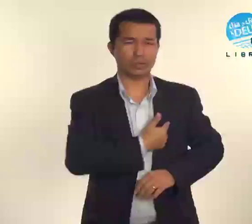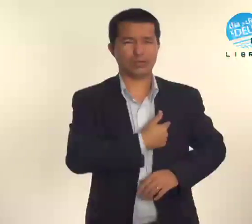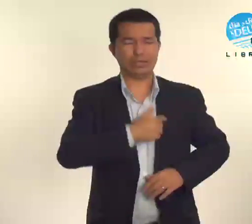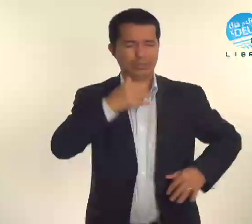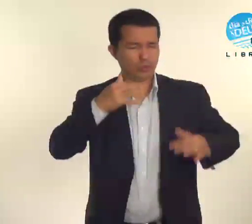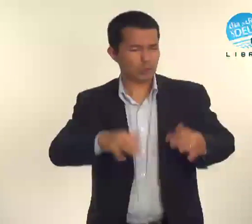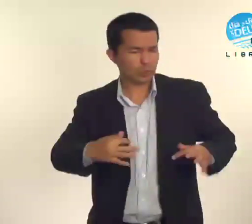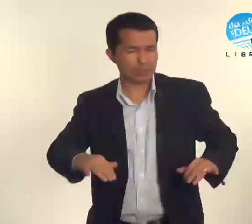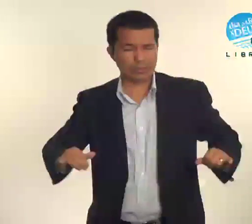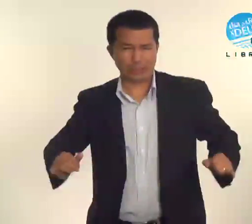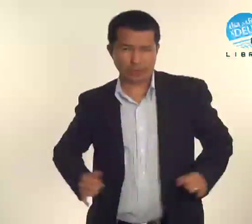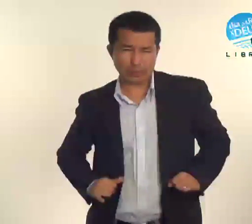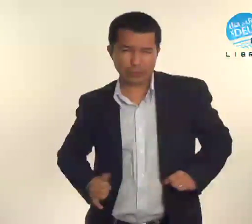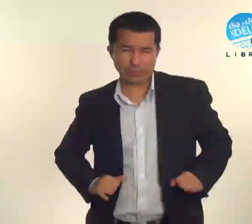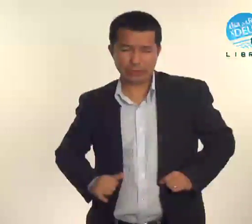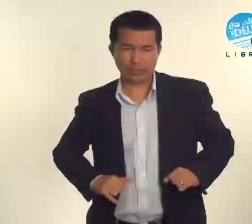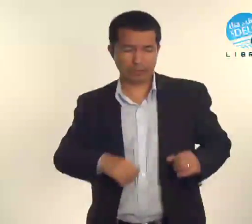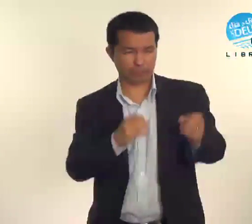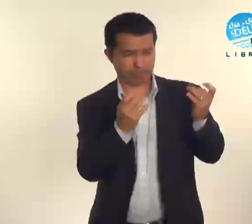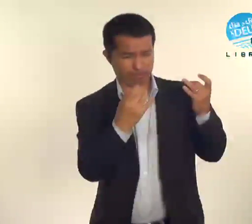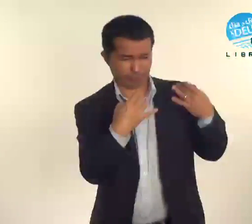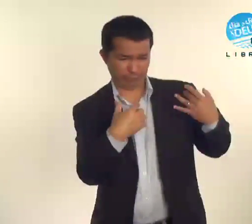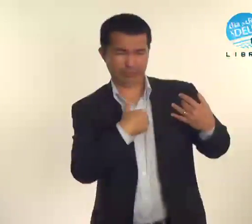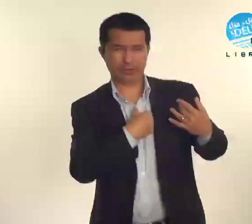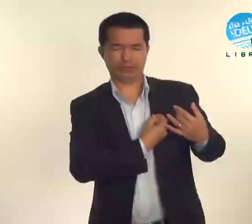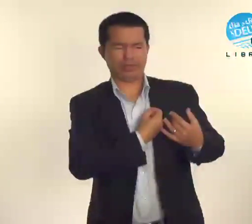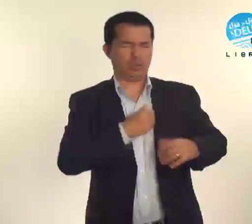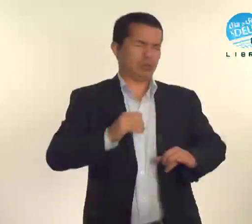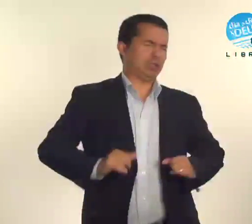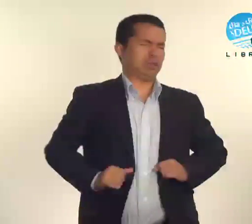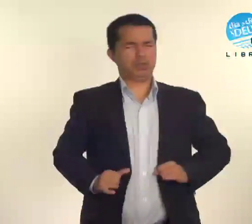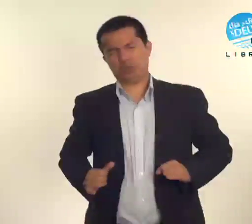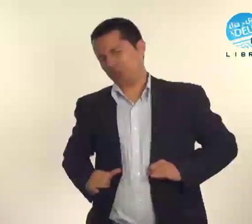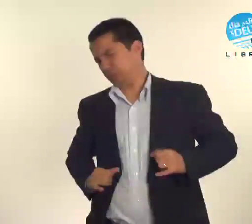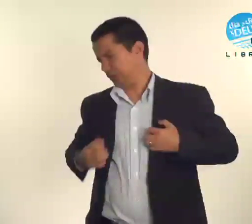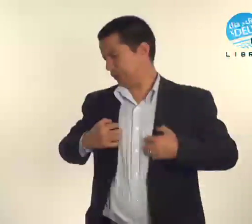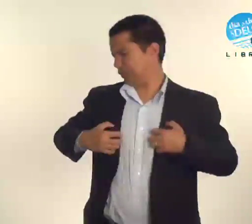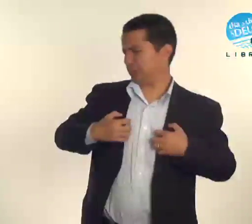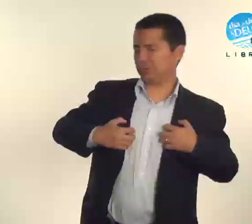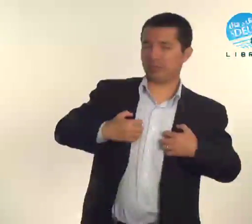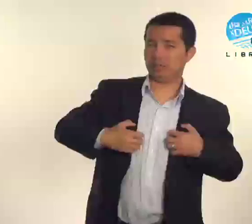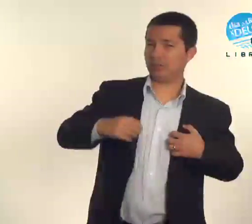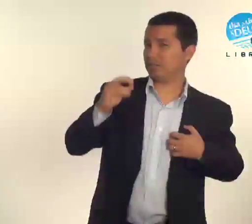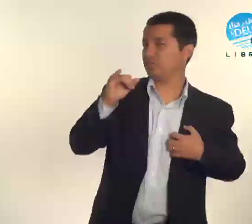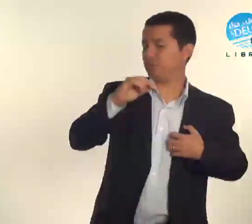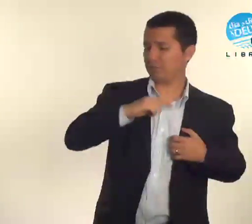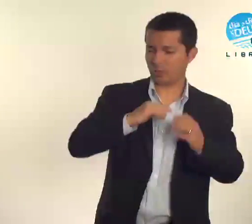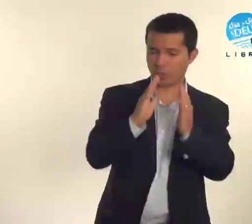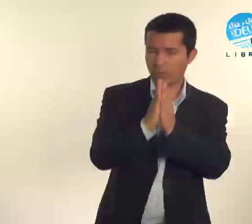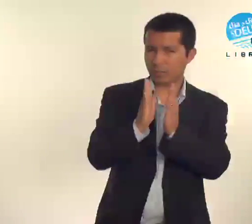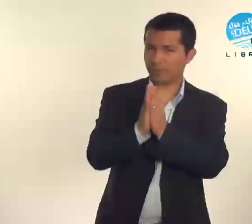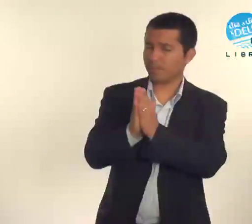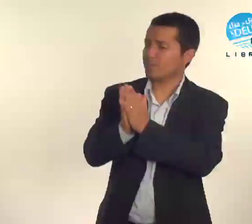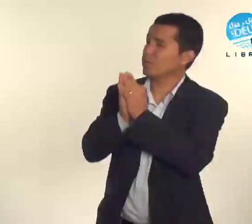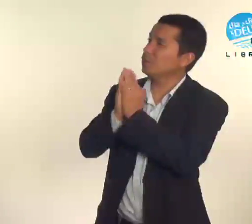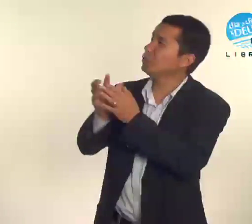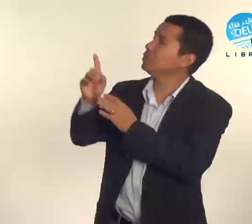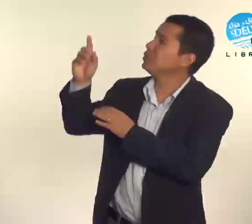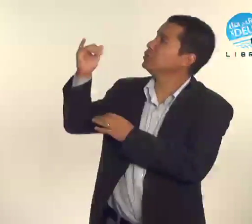estamos construindo para nós. Quando a gente está orando, Pai, perdoa, a gente está pedindo não apenas